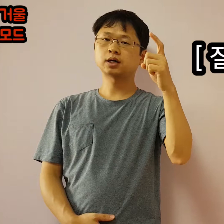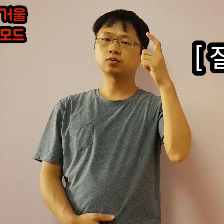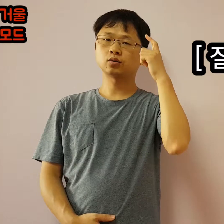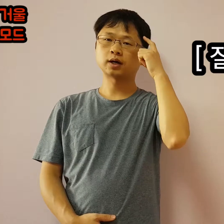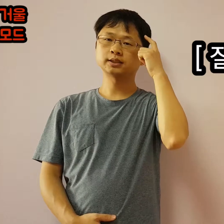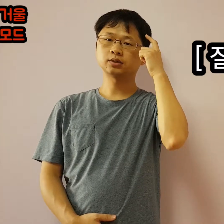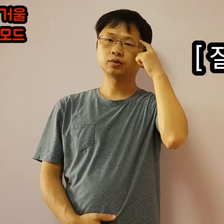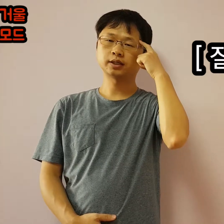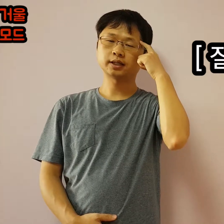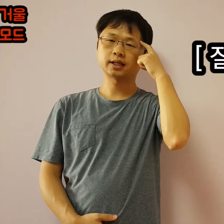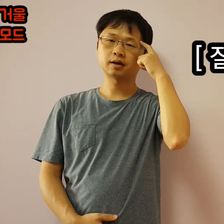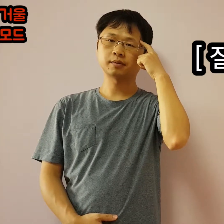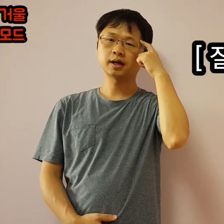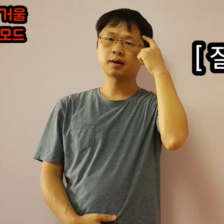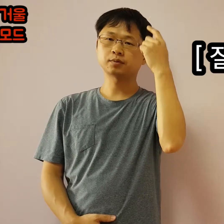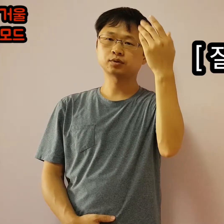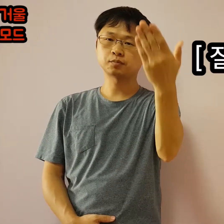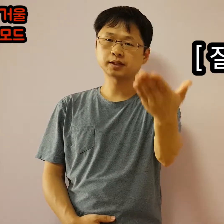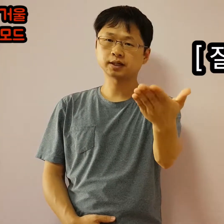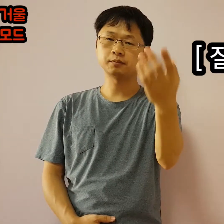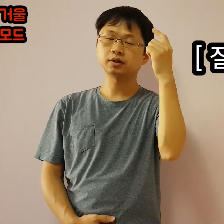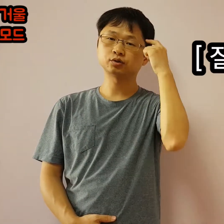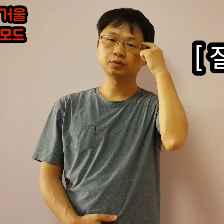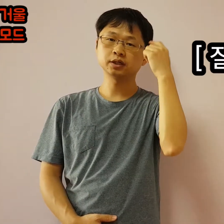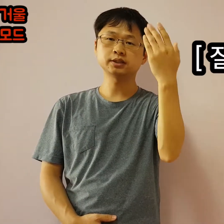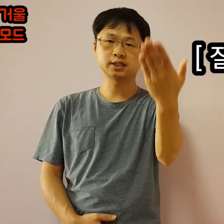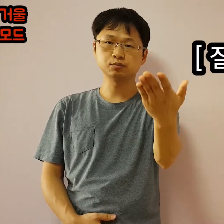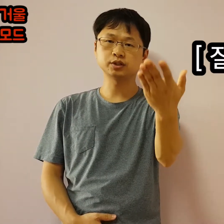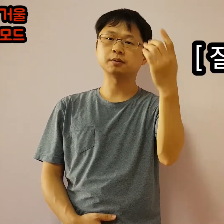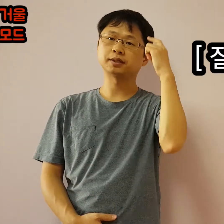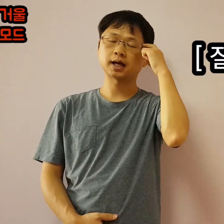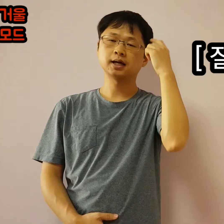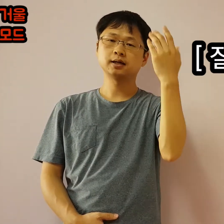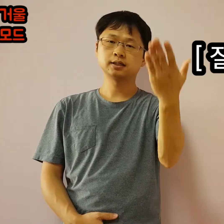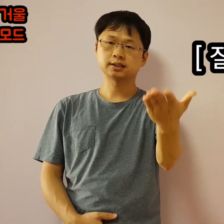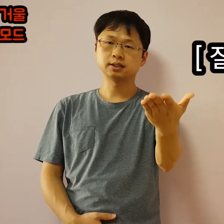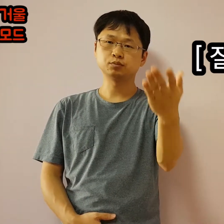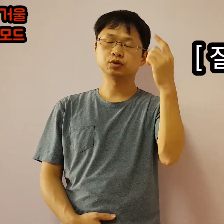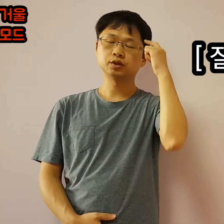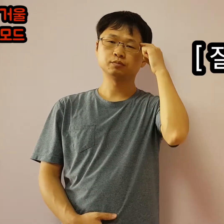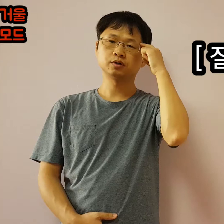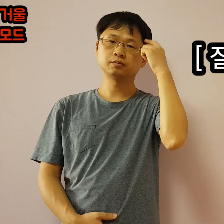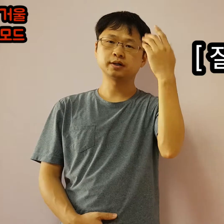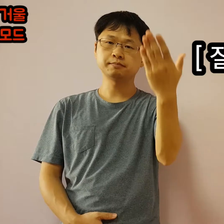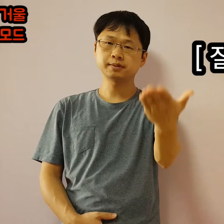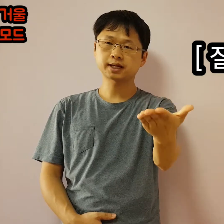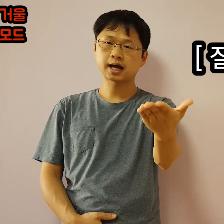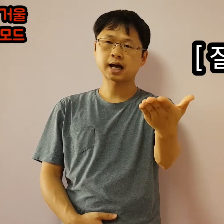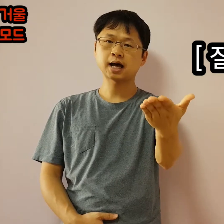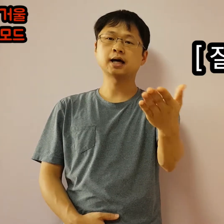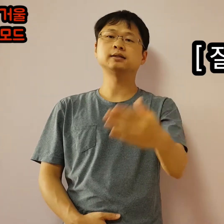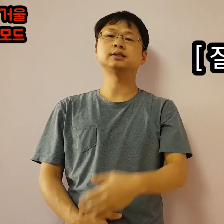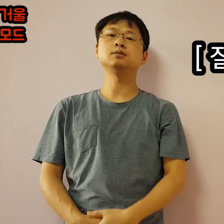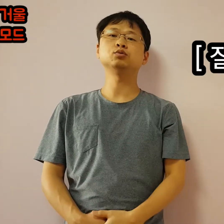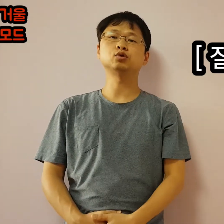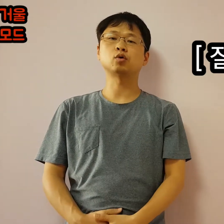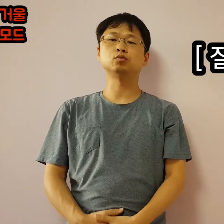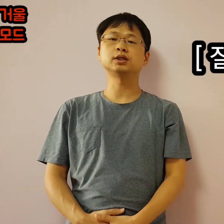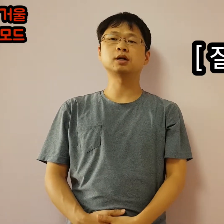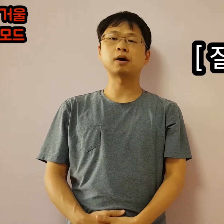검지손가락으로 관자놀이에 댄 다음에 앞으로 손바닥을 내밀어주면 질문이 됩니다. 질문. 뭐입니까? 하는 질문으로 문장을